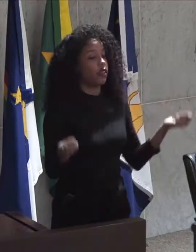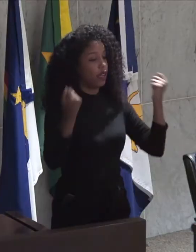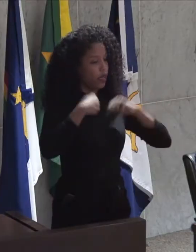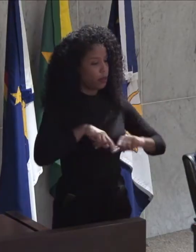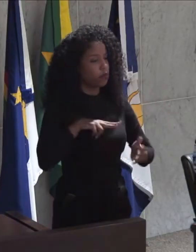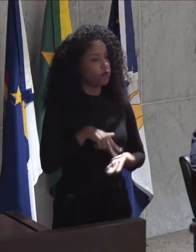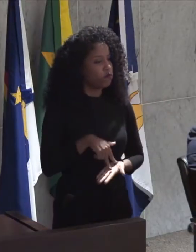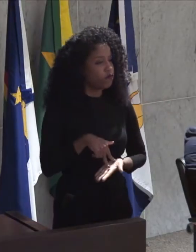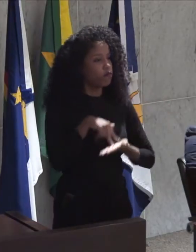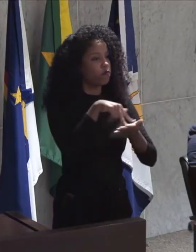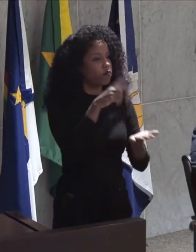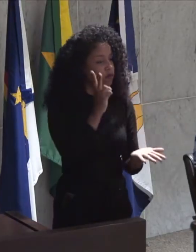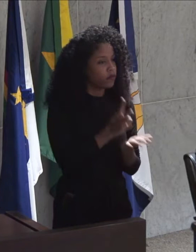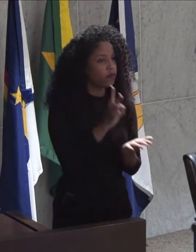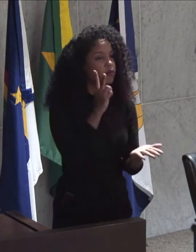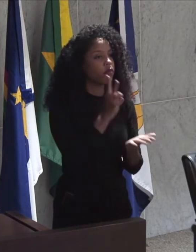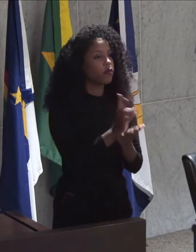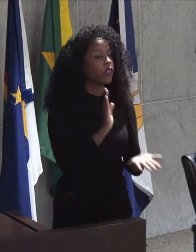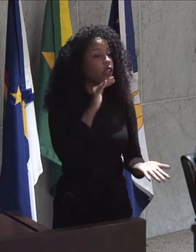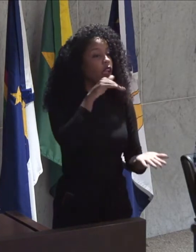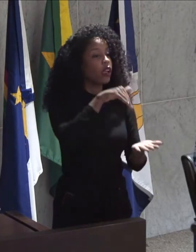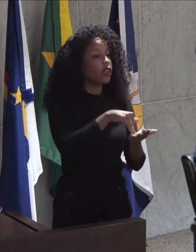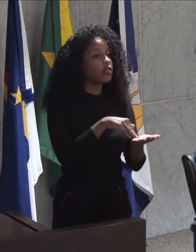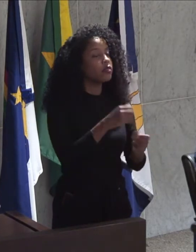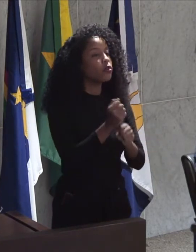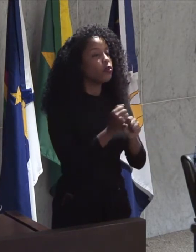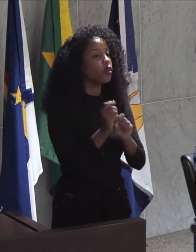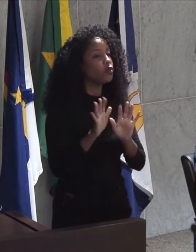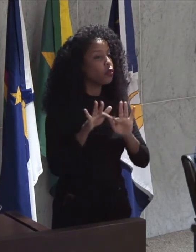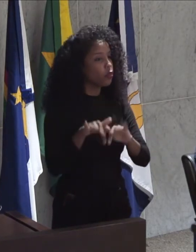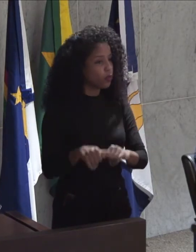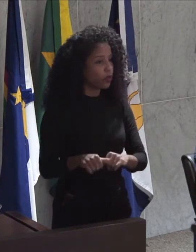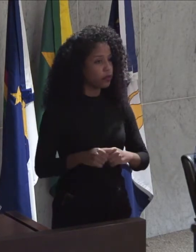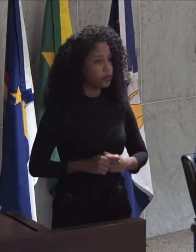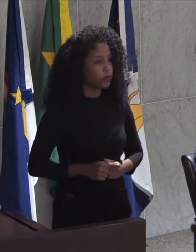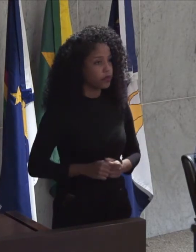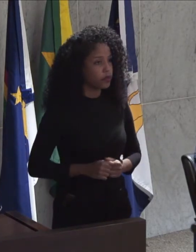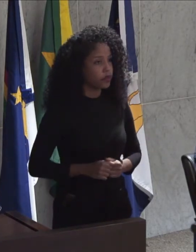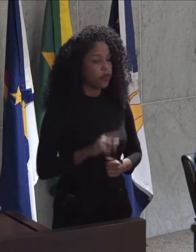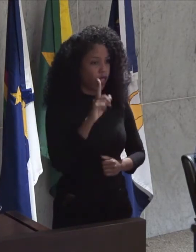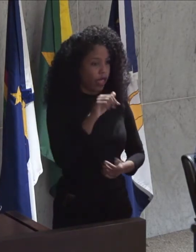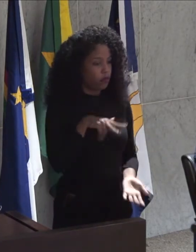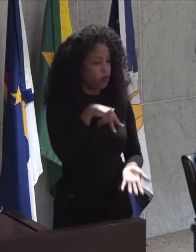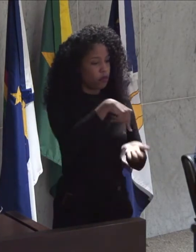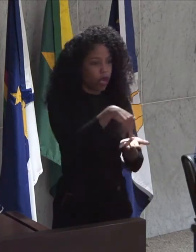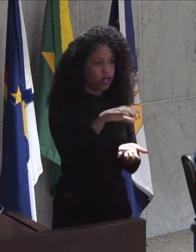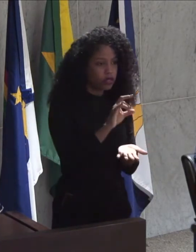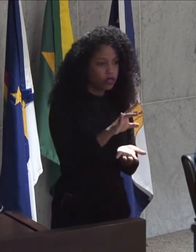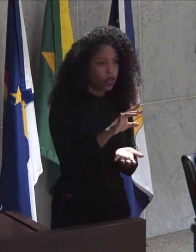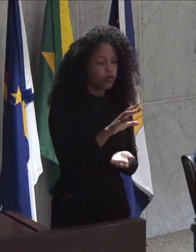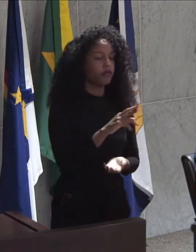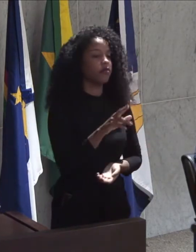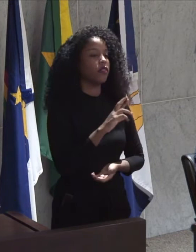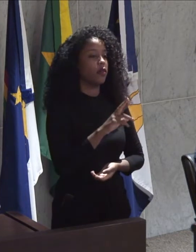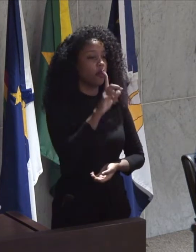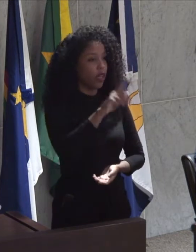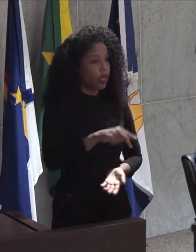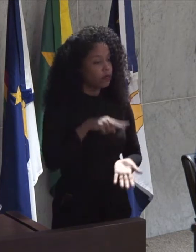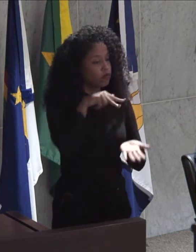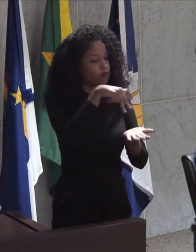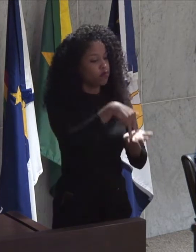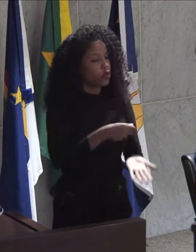resistir até o final do ano. Mas não somente resistir por resistir, mas é resistir